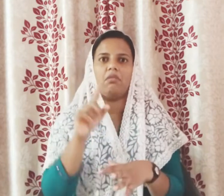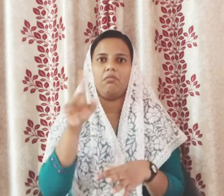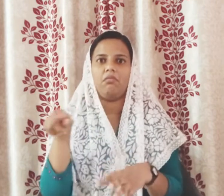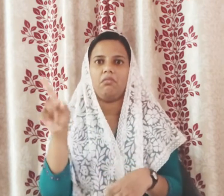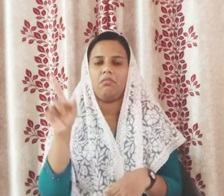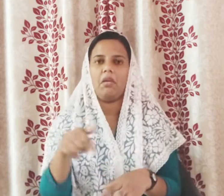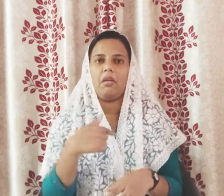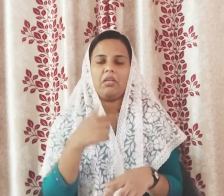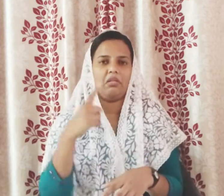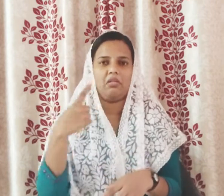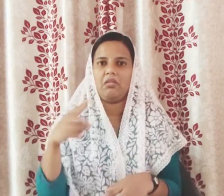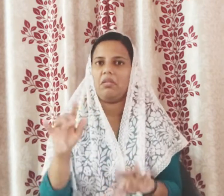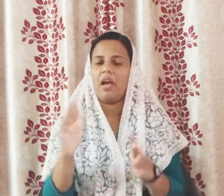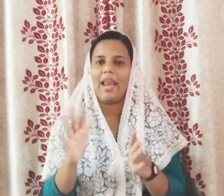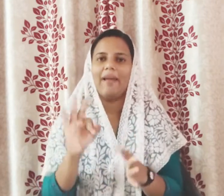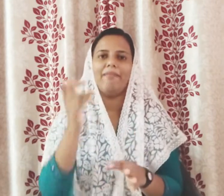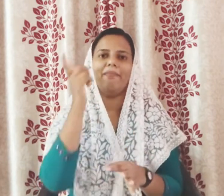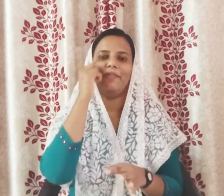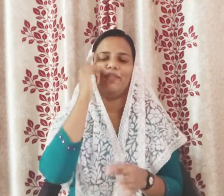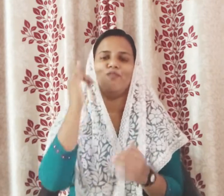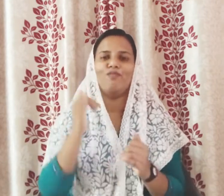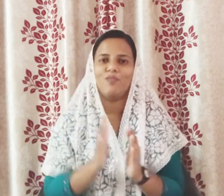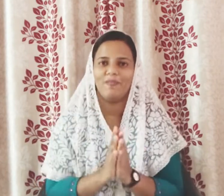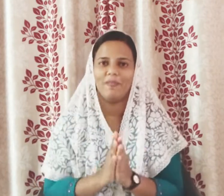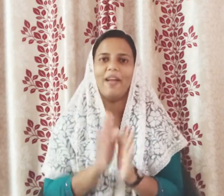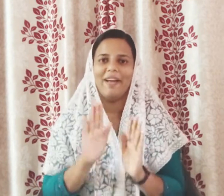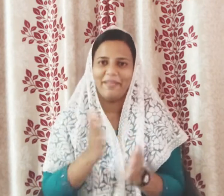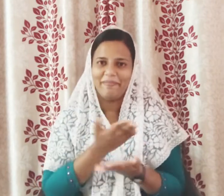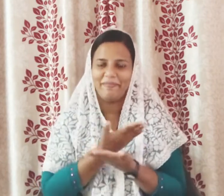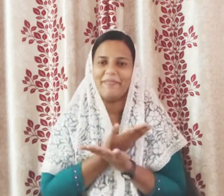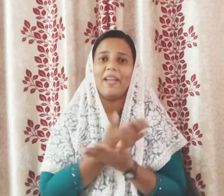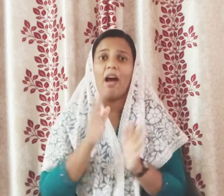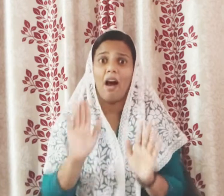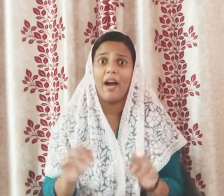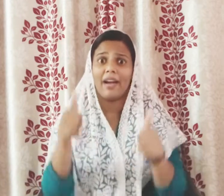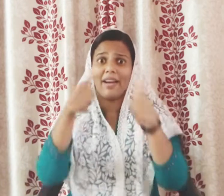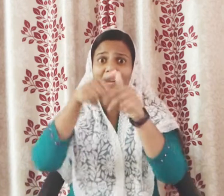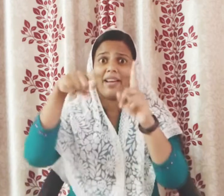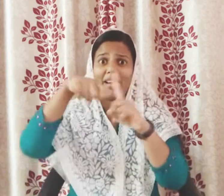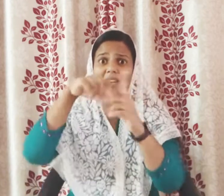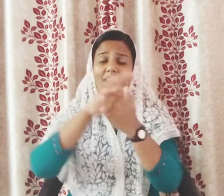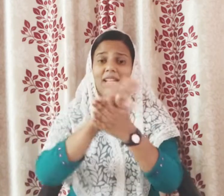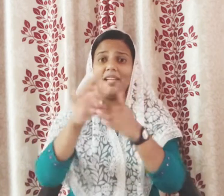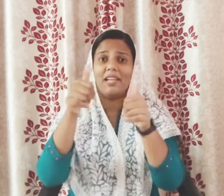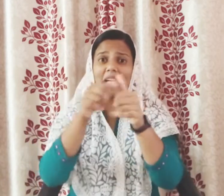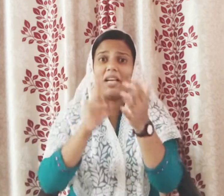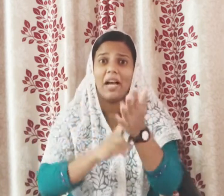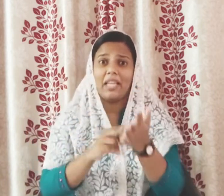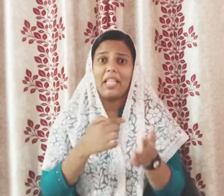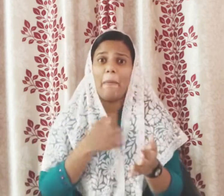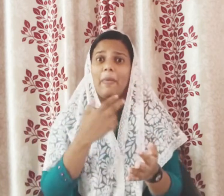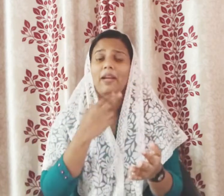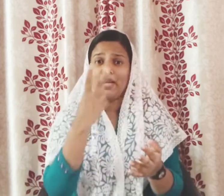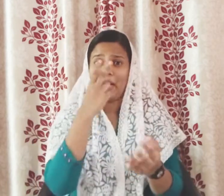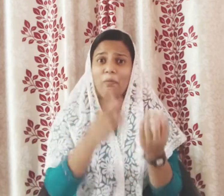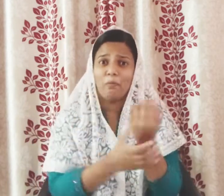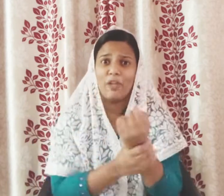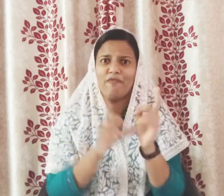ചെയ്യുന്ന തെറ്റാണല്ലോ, ഇത് ഞാൻ ചെയ്യുന്നത് ശരിയല്ലല്ലോ എന്ന് തോന്നുന്നത്. പ്രിയപ്പെട്ടവരെ, അങ്ങനെ ആഘാനെ പിടിക്കണം. ആഘാനെ പിടിച്ച് നമ്മുടെ ജീവിതത്തിൽ